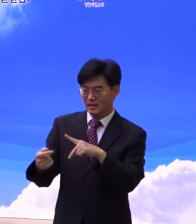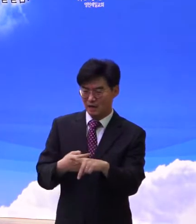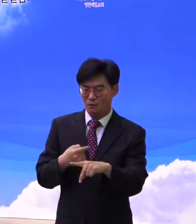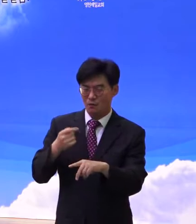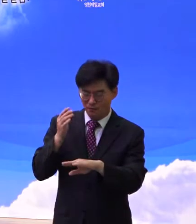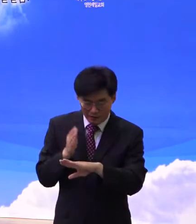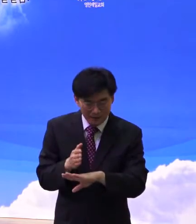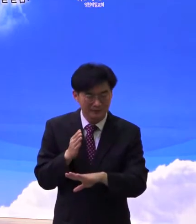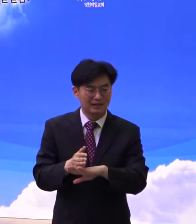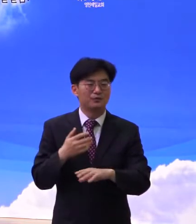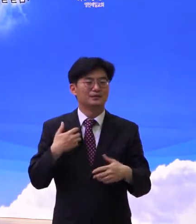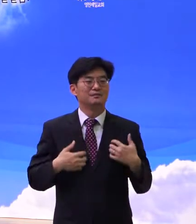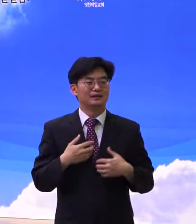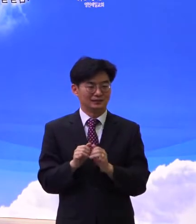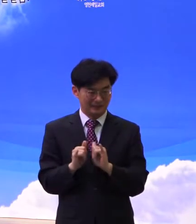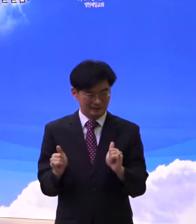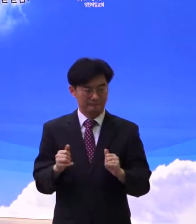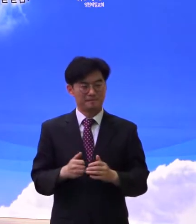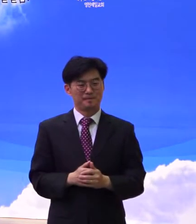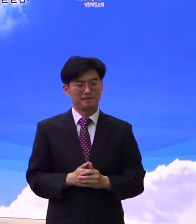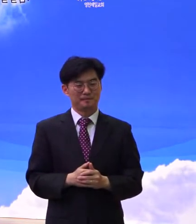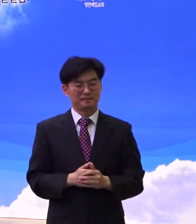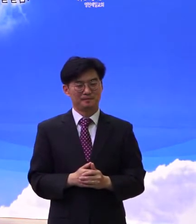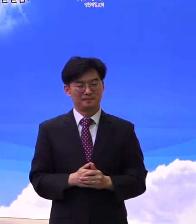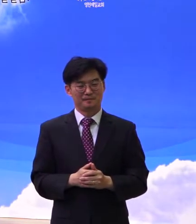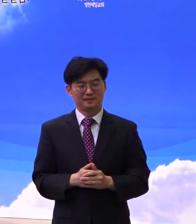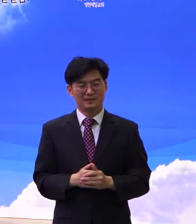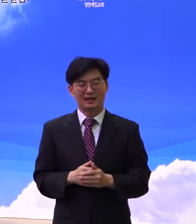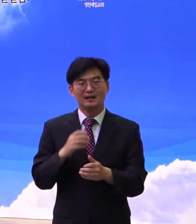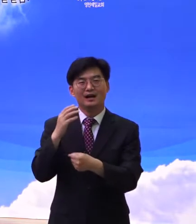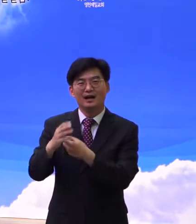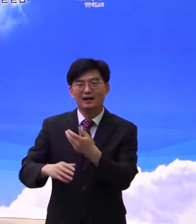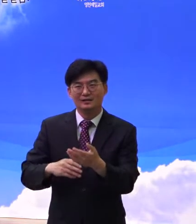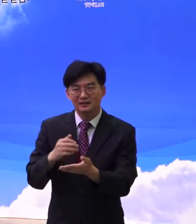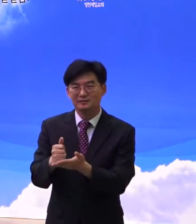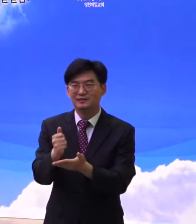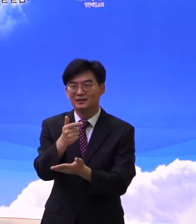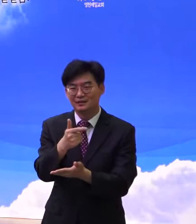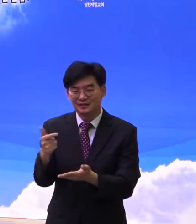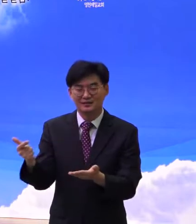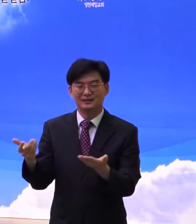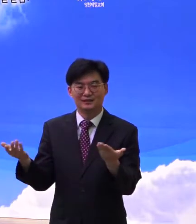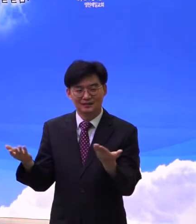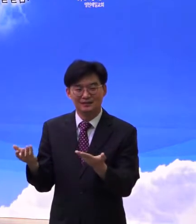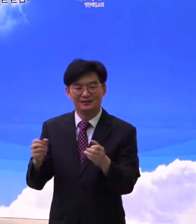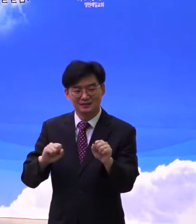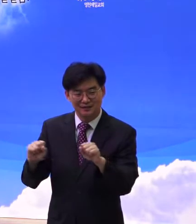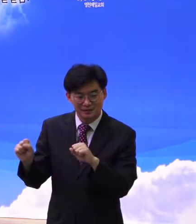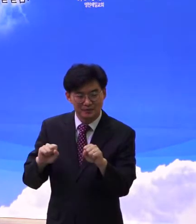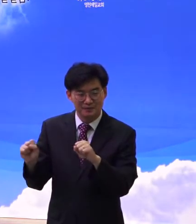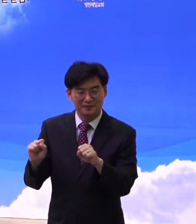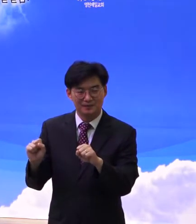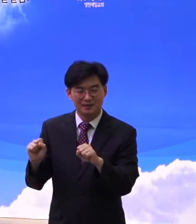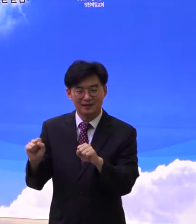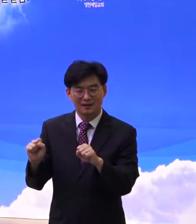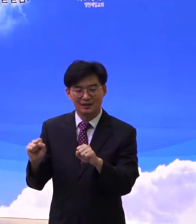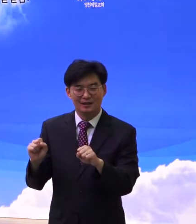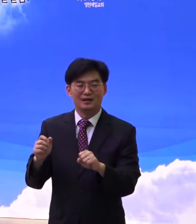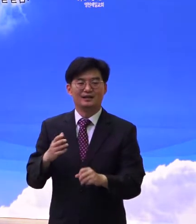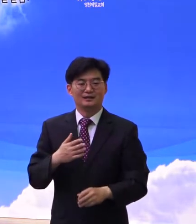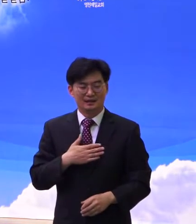사람입니다. 그리고 여전히 행하시길 원하시는 하나님의 이 큰 일이 자기 자신의 비전이 되는